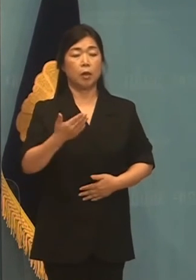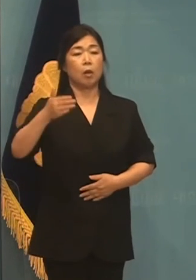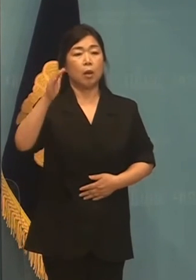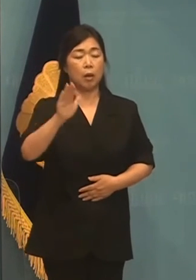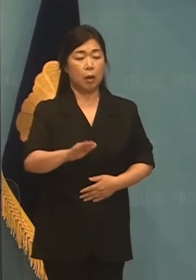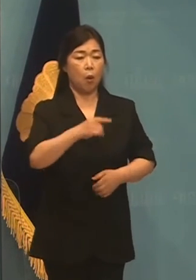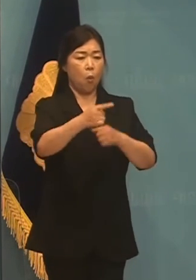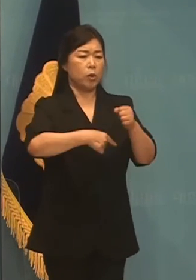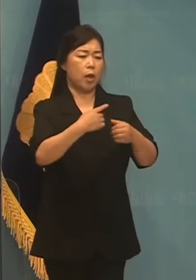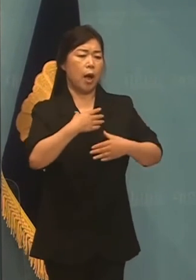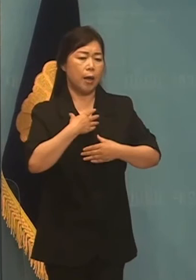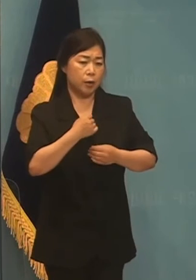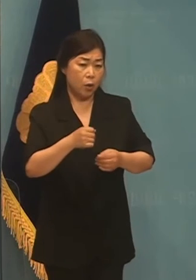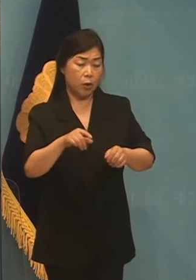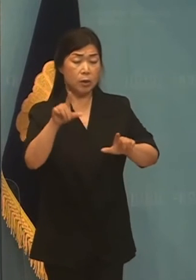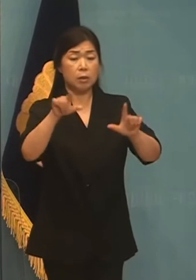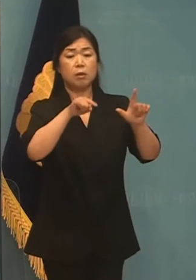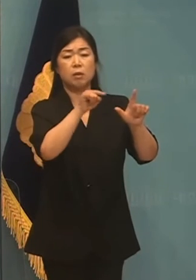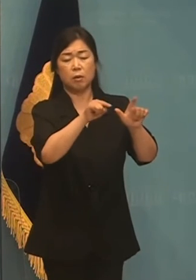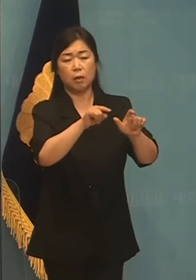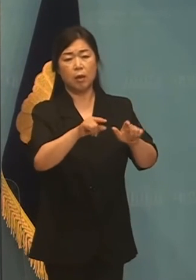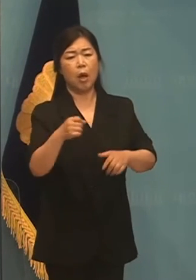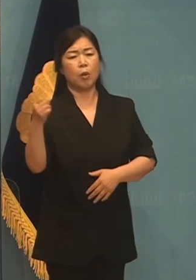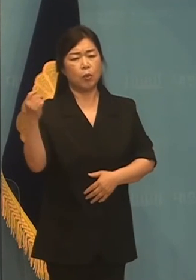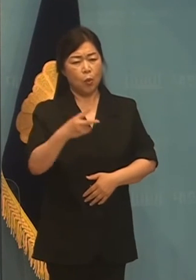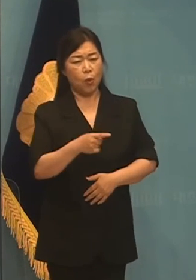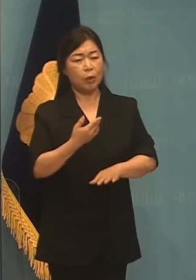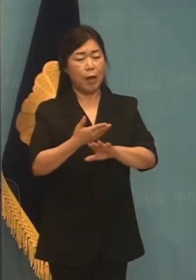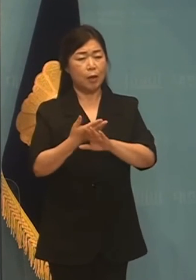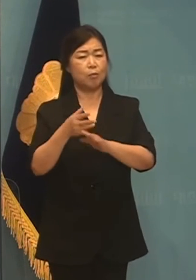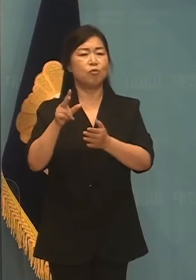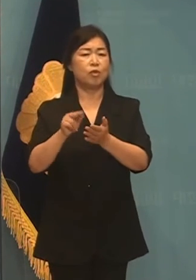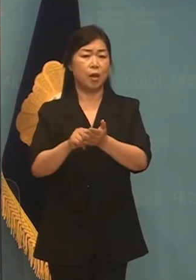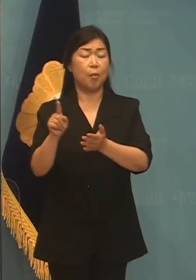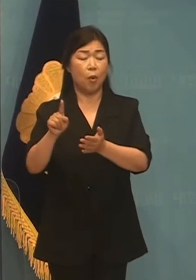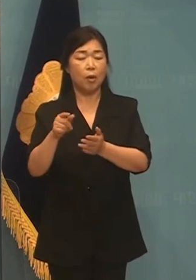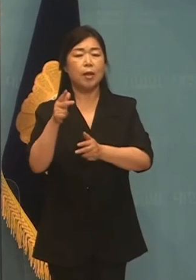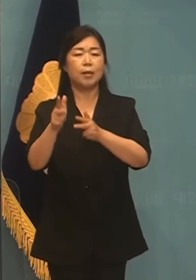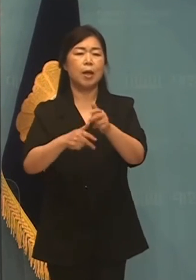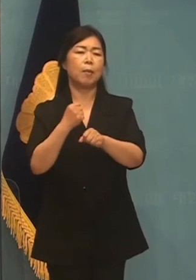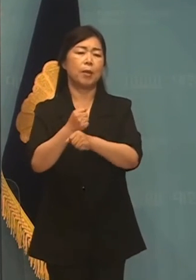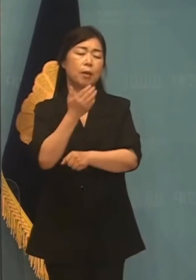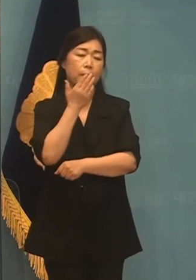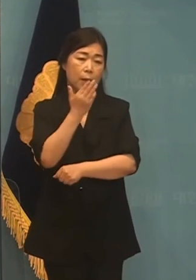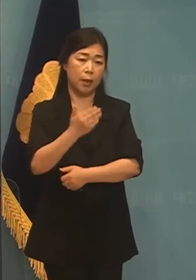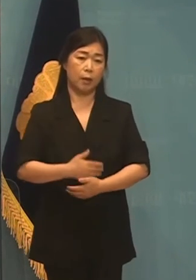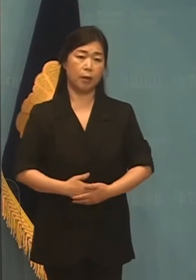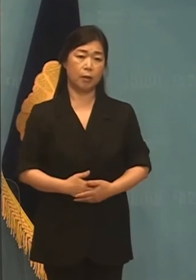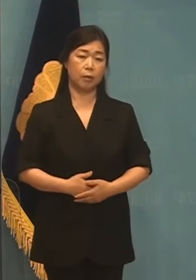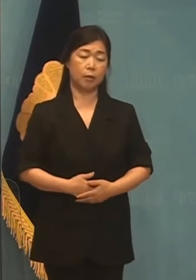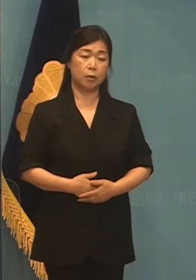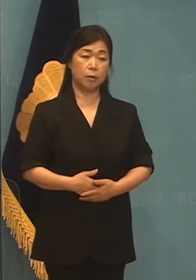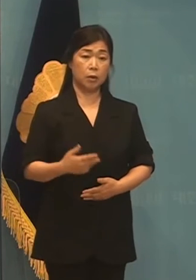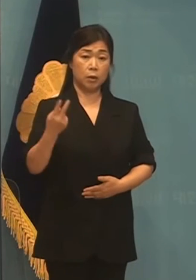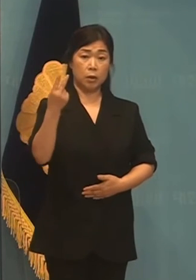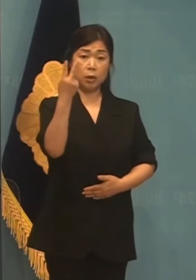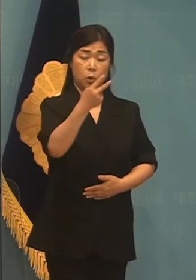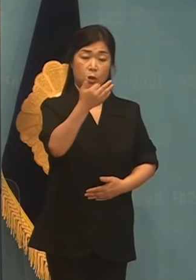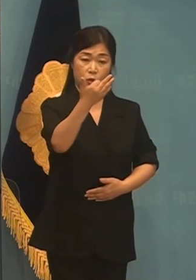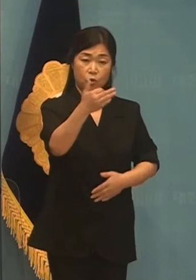그러나 원전 안전성 자체가 또 하나의 산업이 될 수 있습니다. 지난